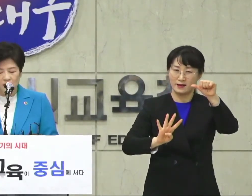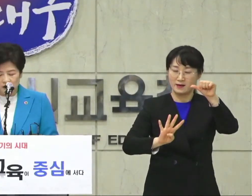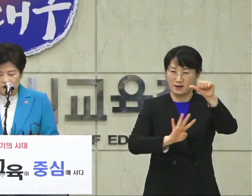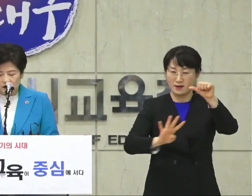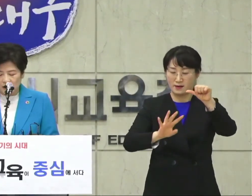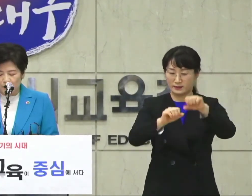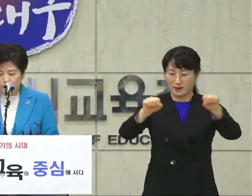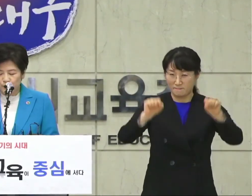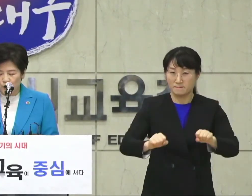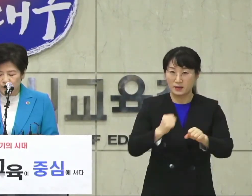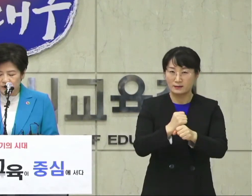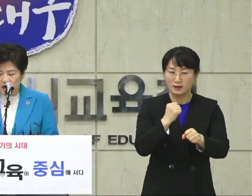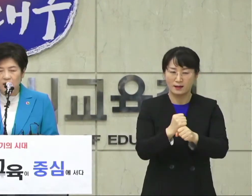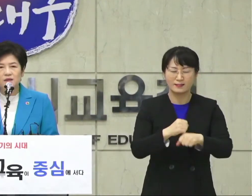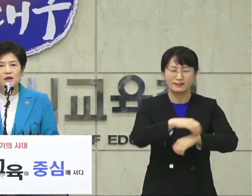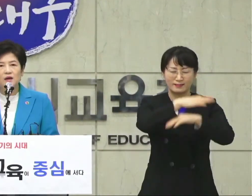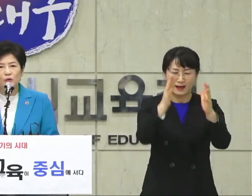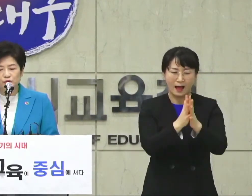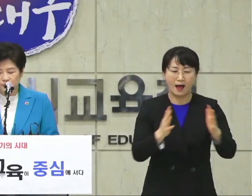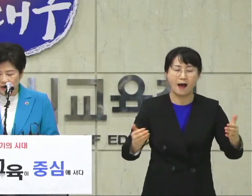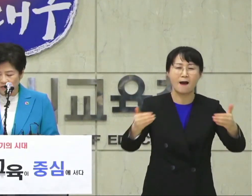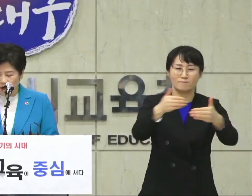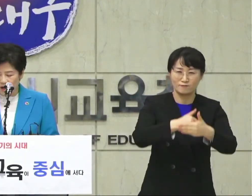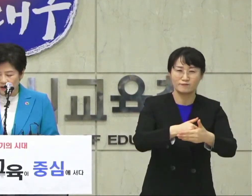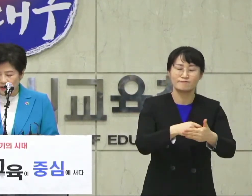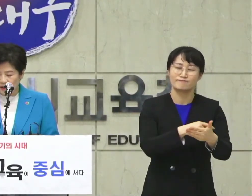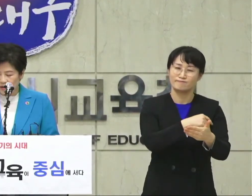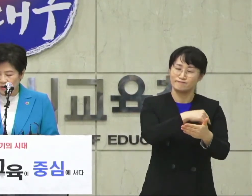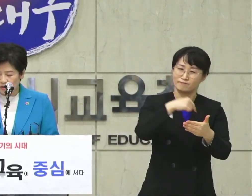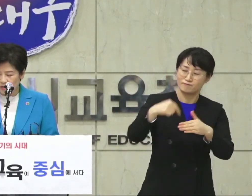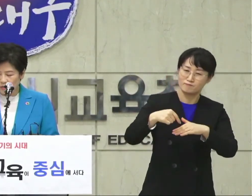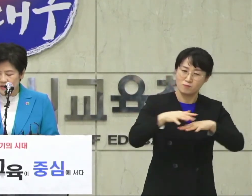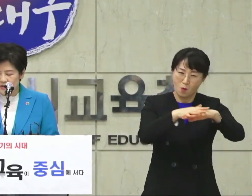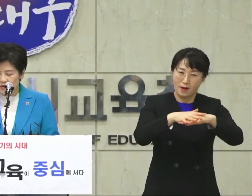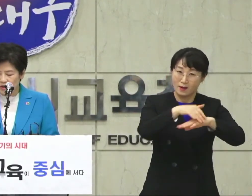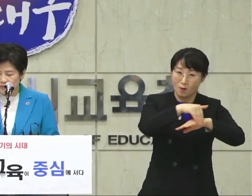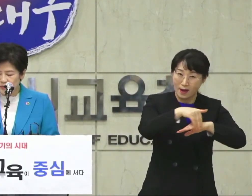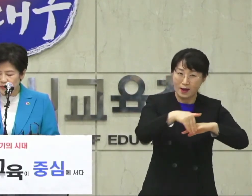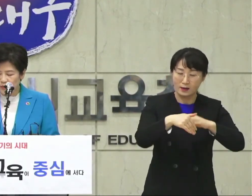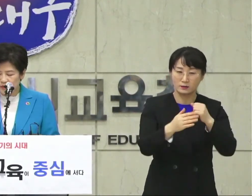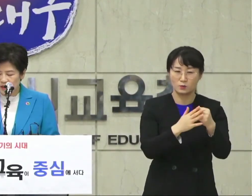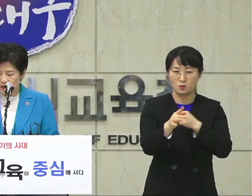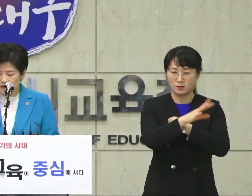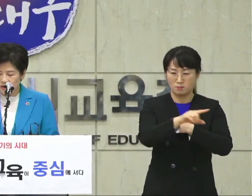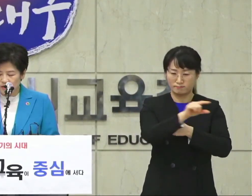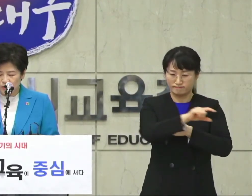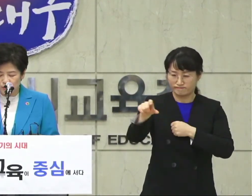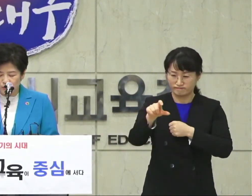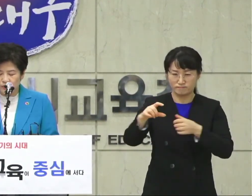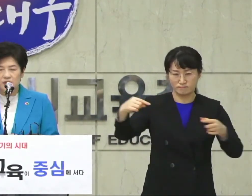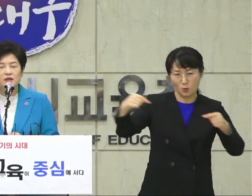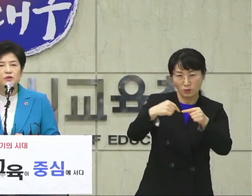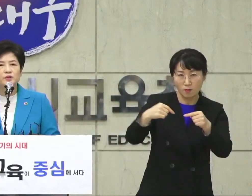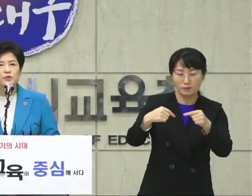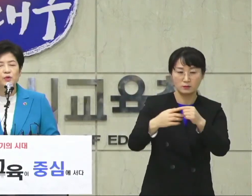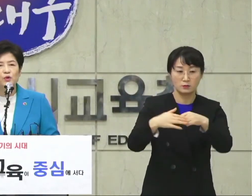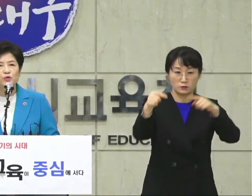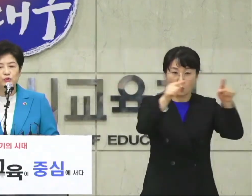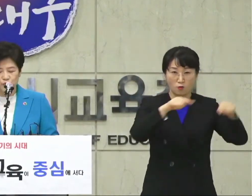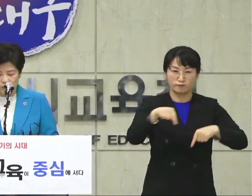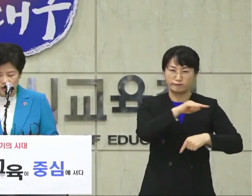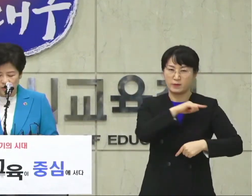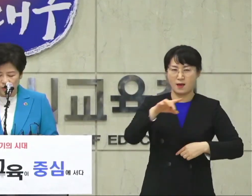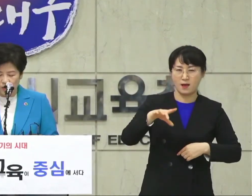체계화한 다품복지망 로드맵과 원스톱 소통체계를 전국